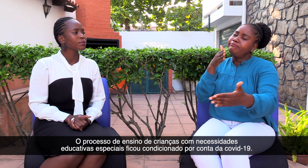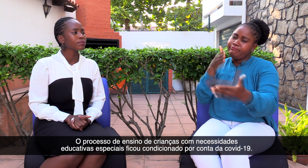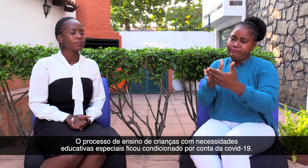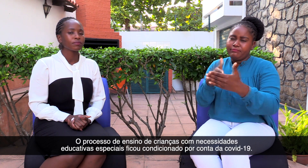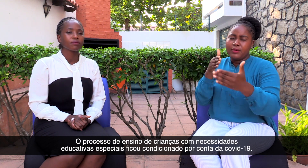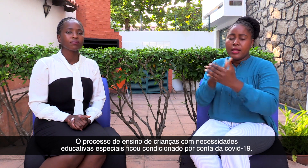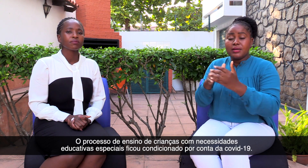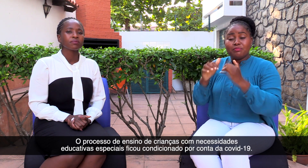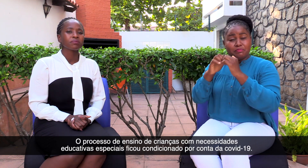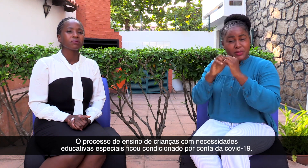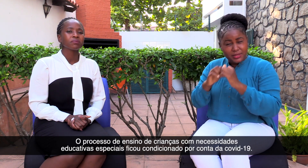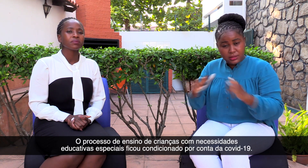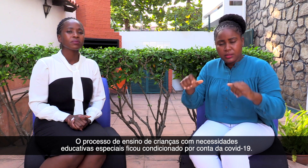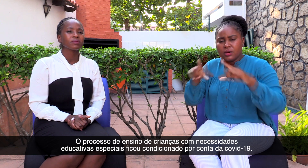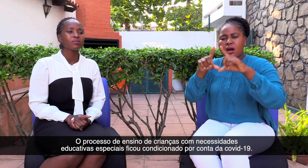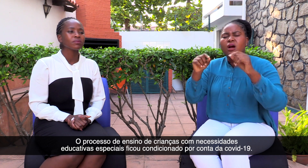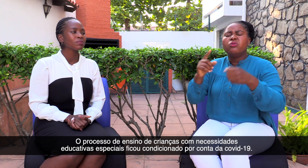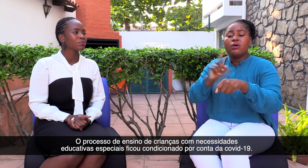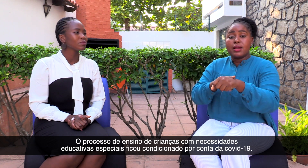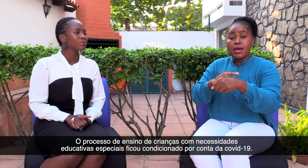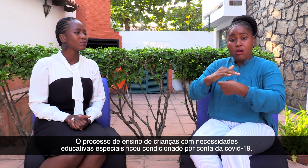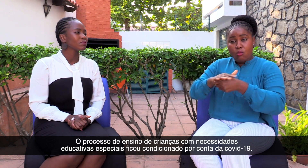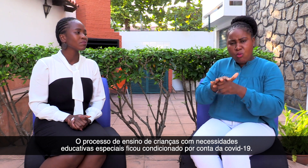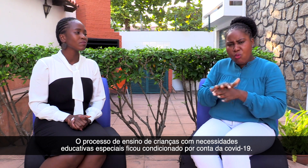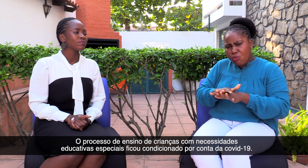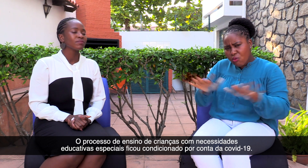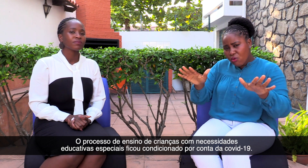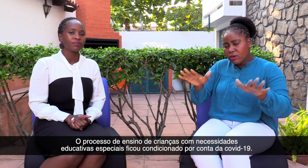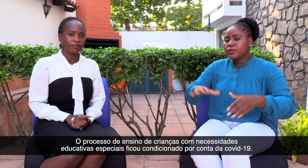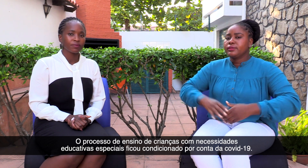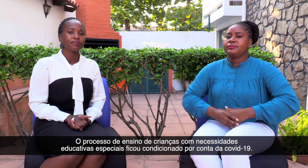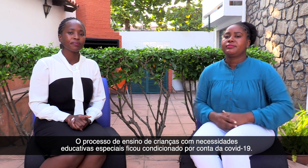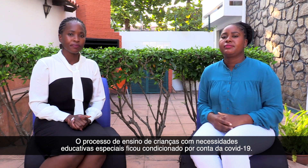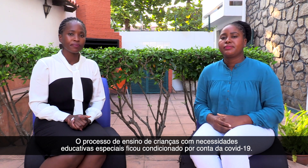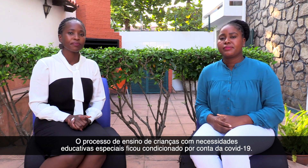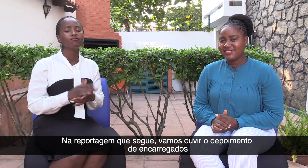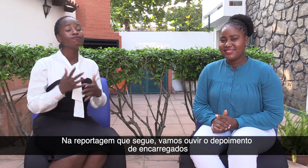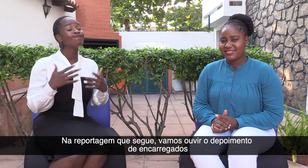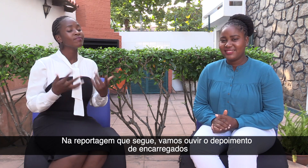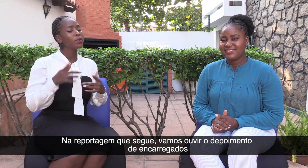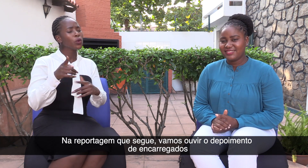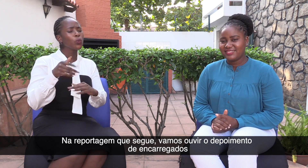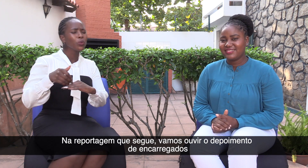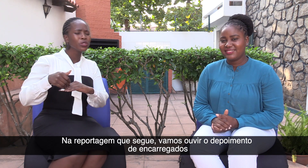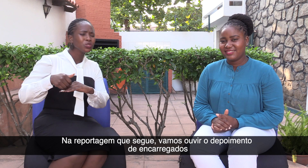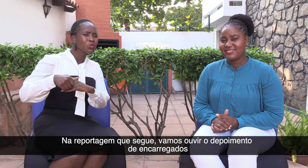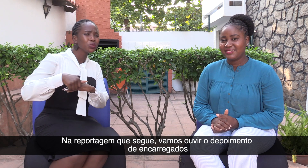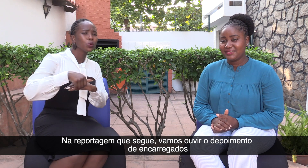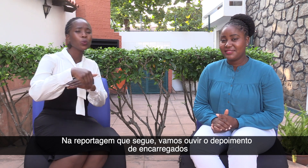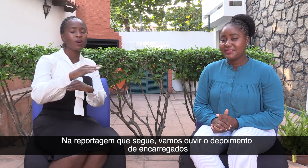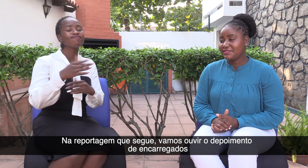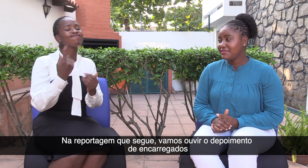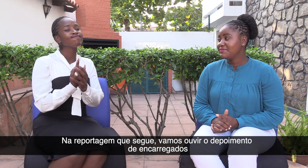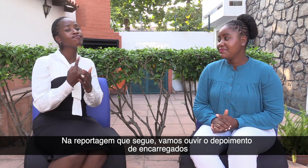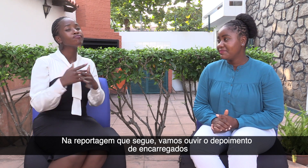crianças com necessidades educativas especiais ficou condicionado por conta da Covid-19. Na reportagem que se